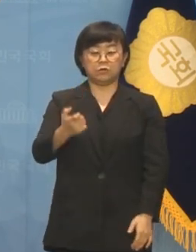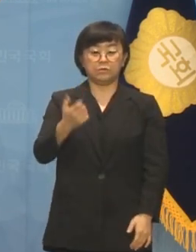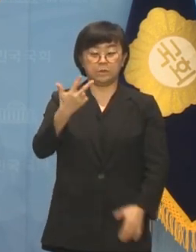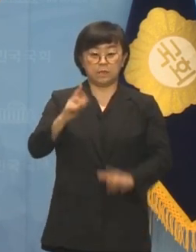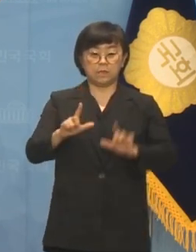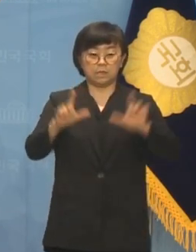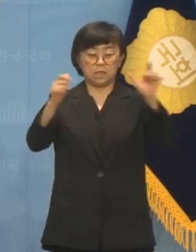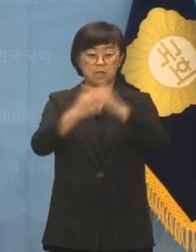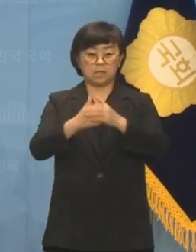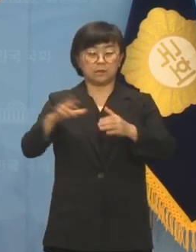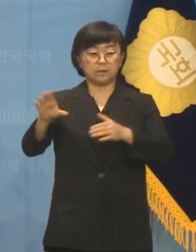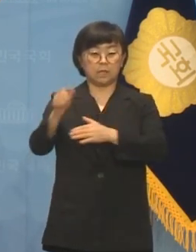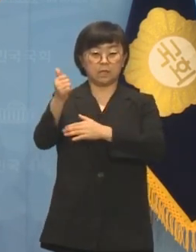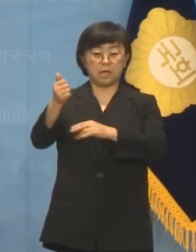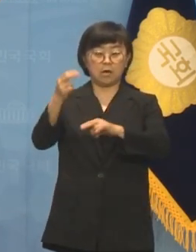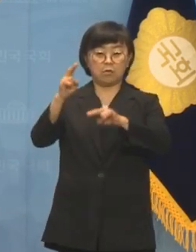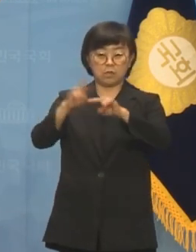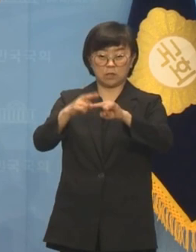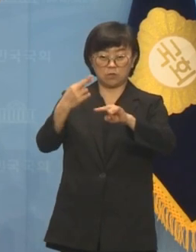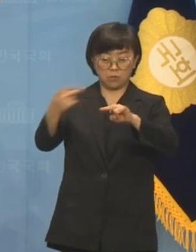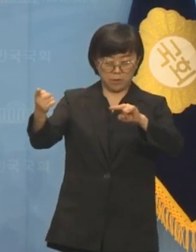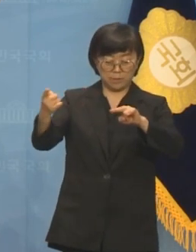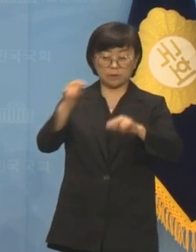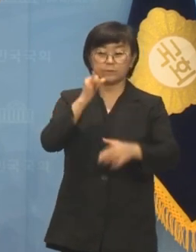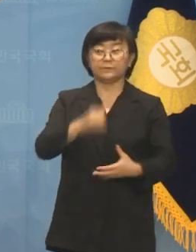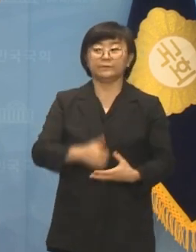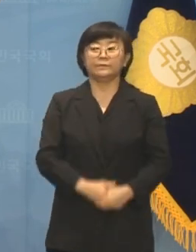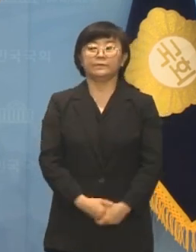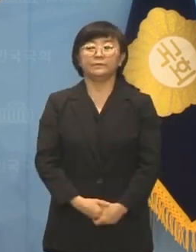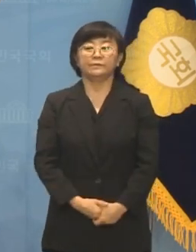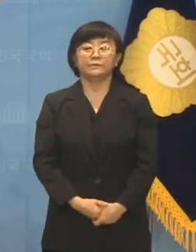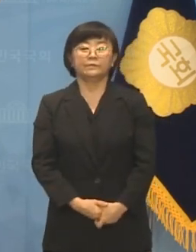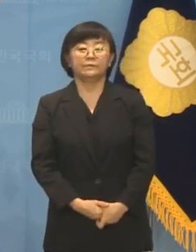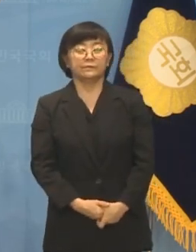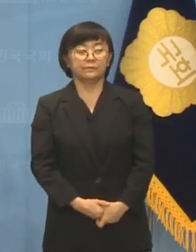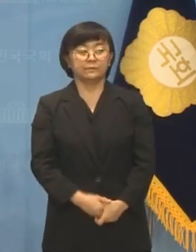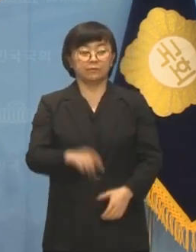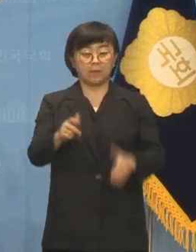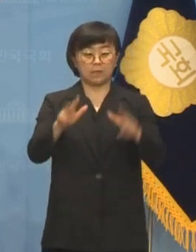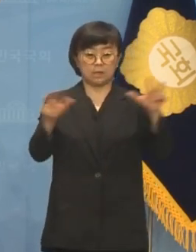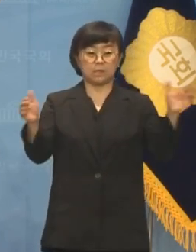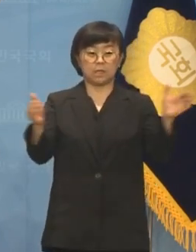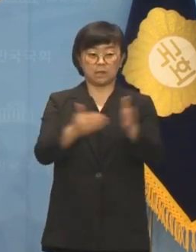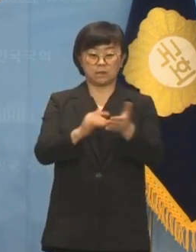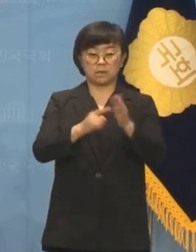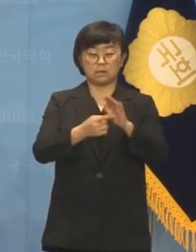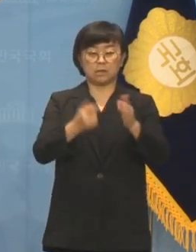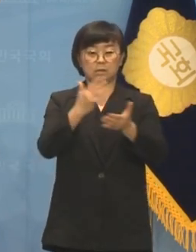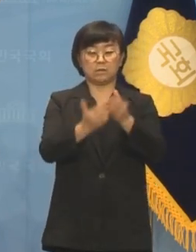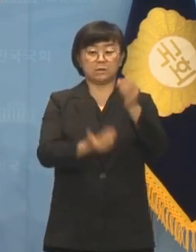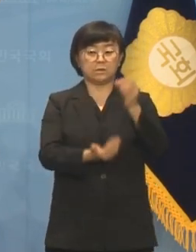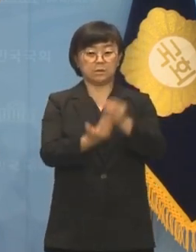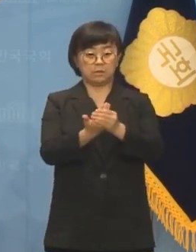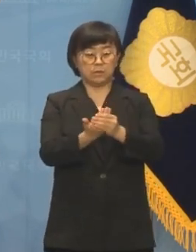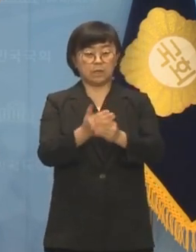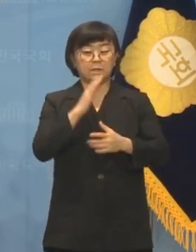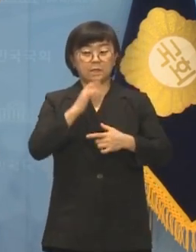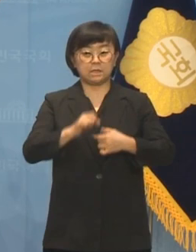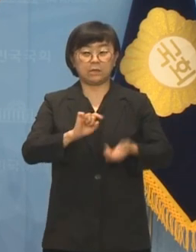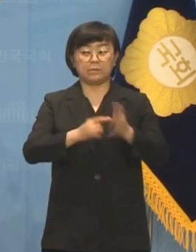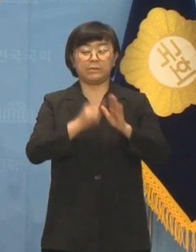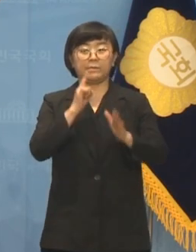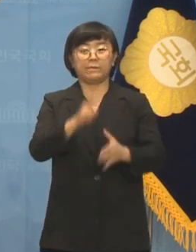167일간 장관 공백 사태만 초래되었습니다. 이것이 지금까지 드러난 이태원 참사의